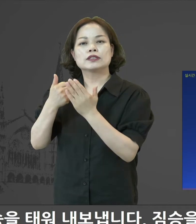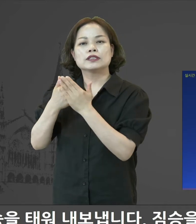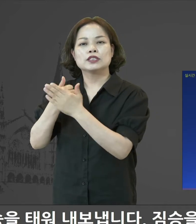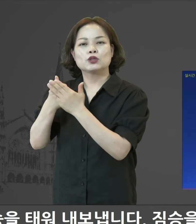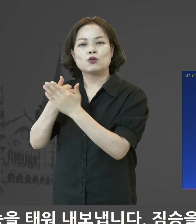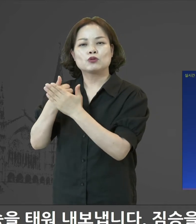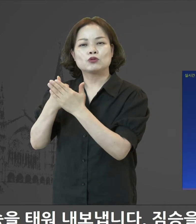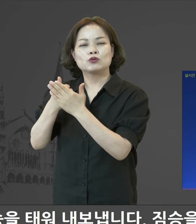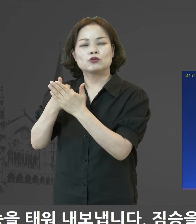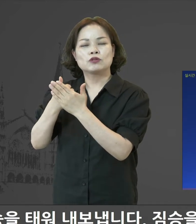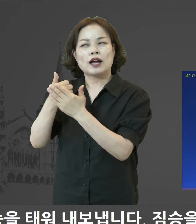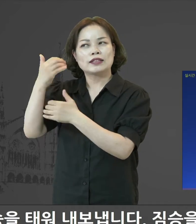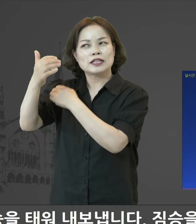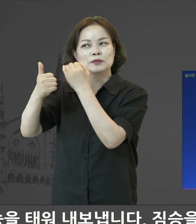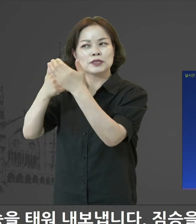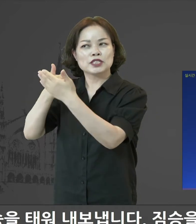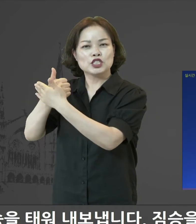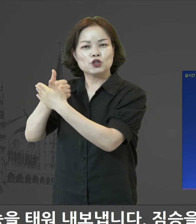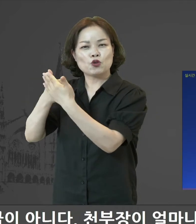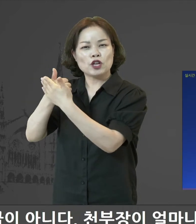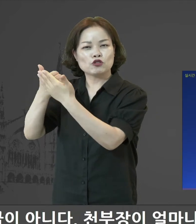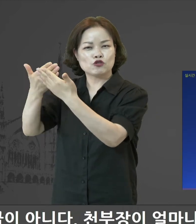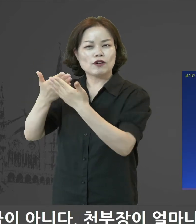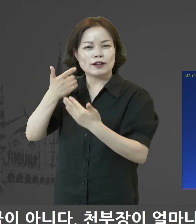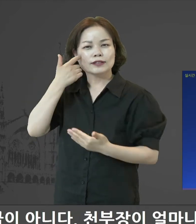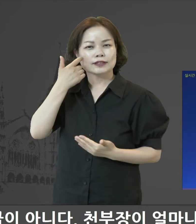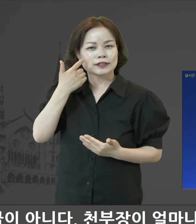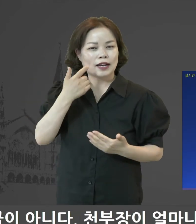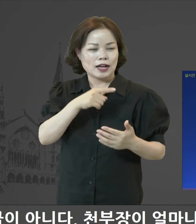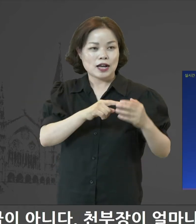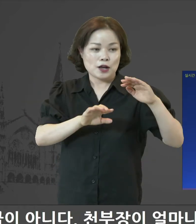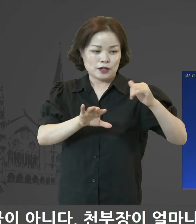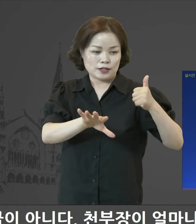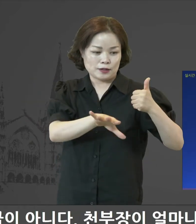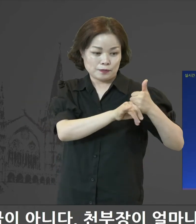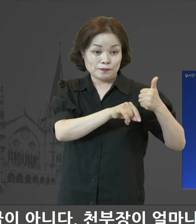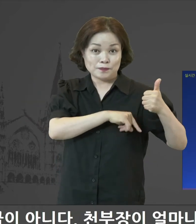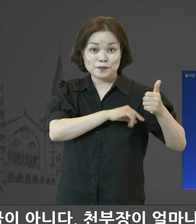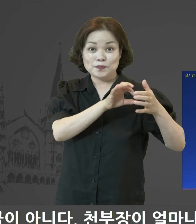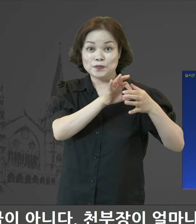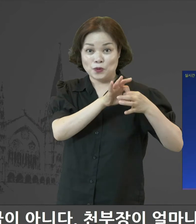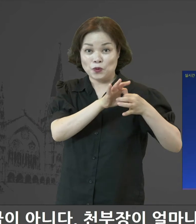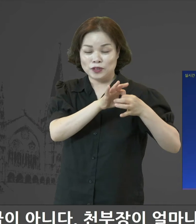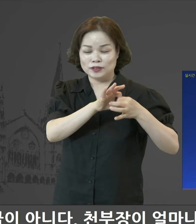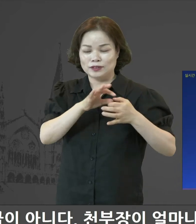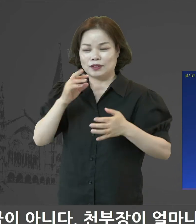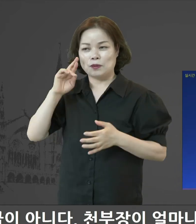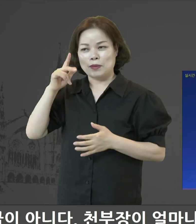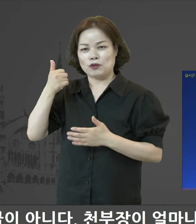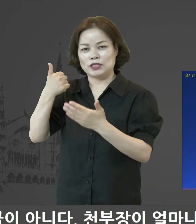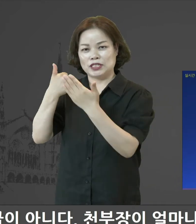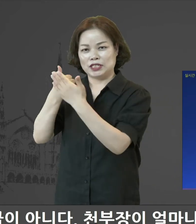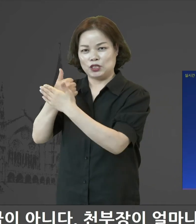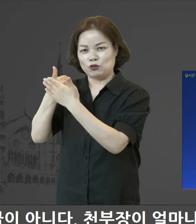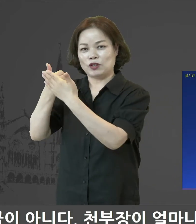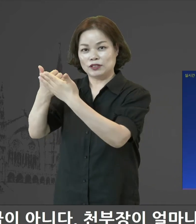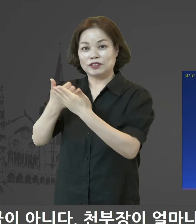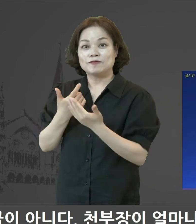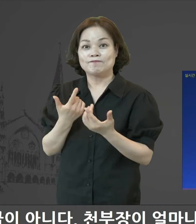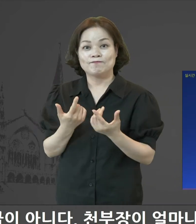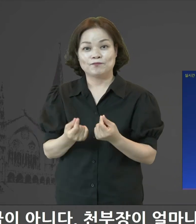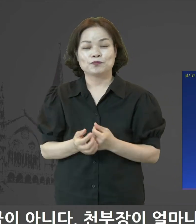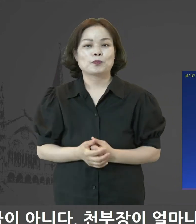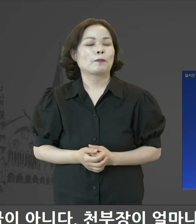것 아니냐, 이런 이제 이 본문 이 사건에 대한 해석을 하는 이 주석가도 있습니다.